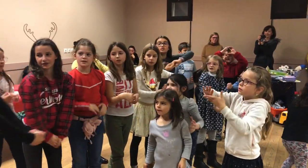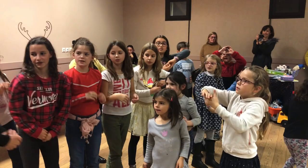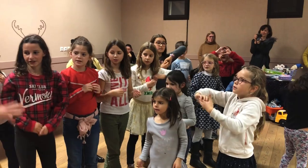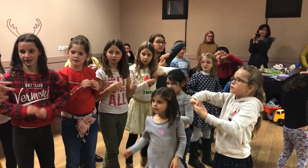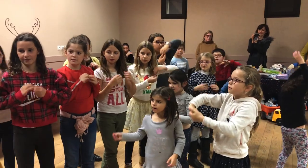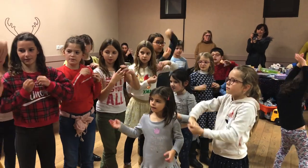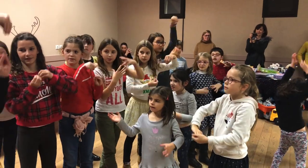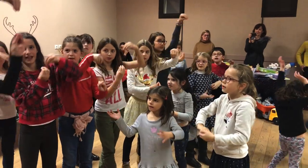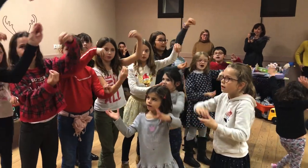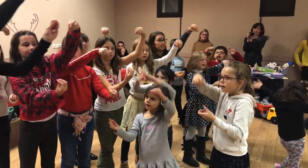toi